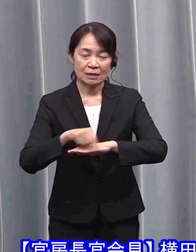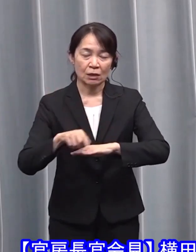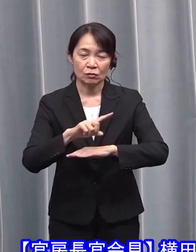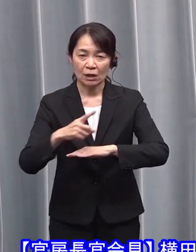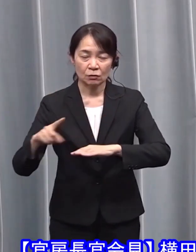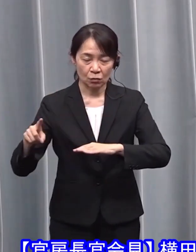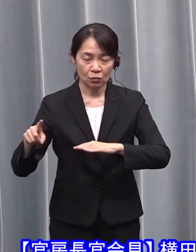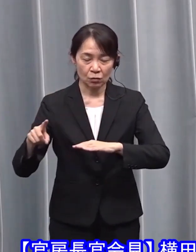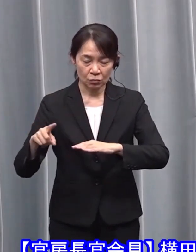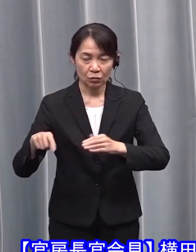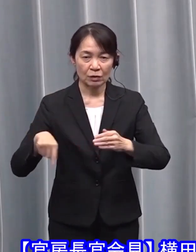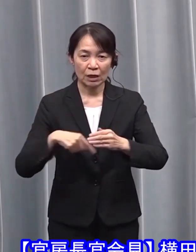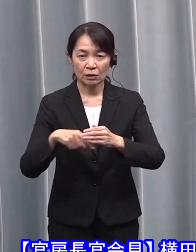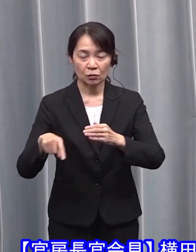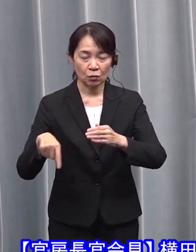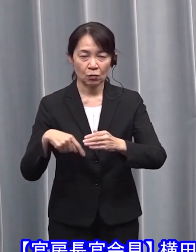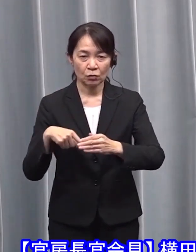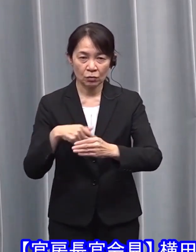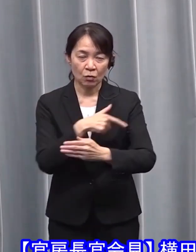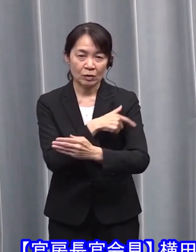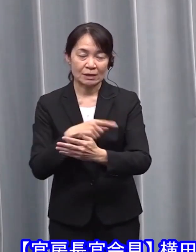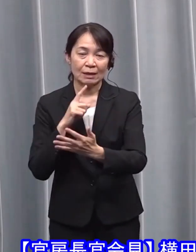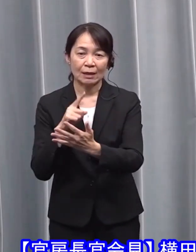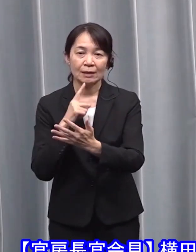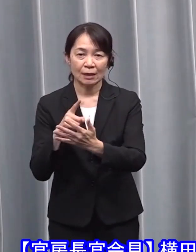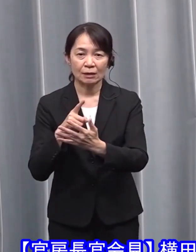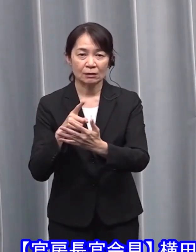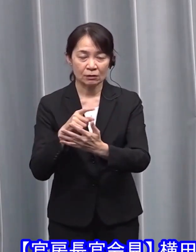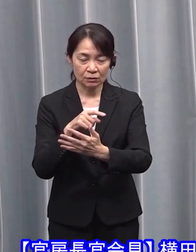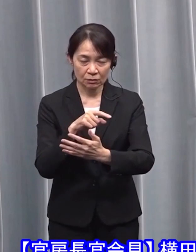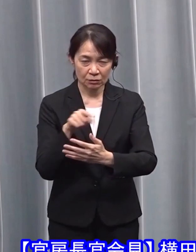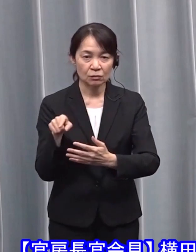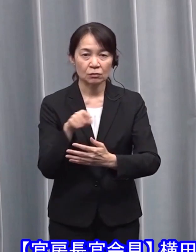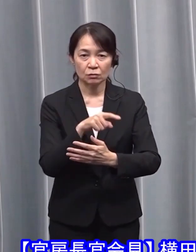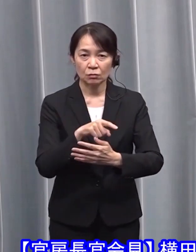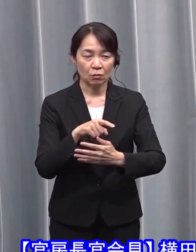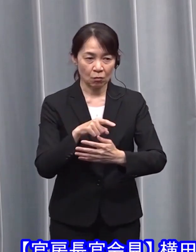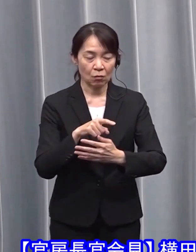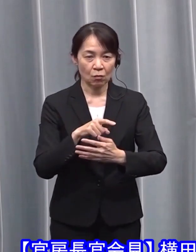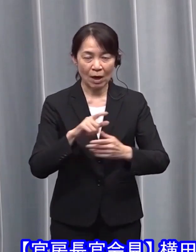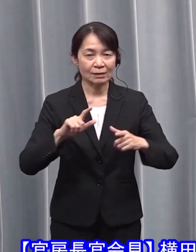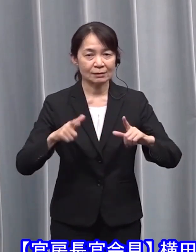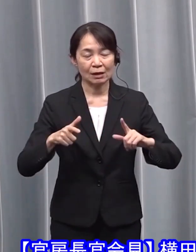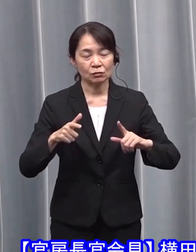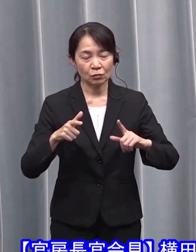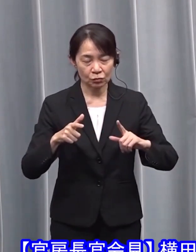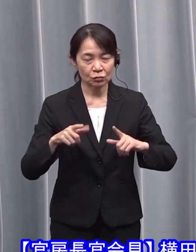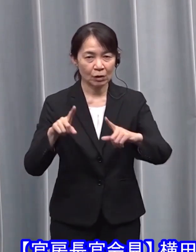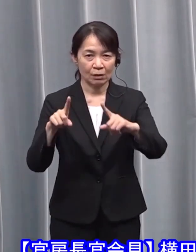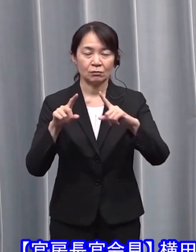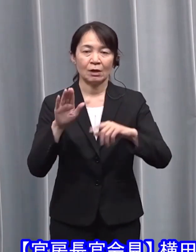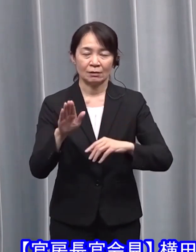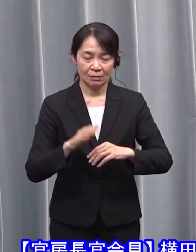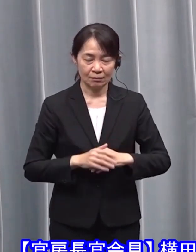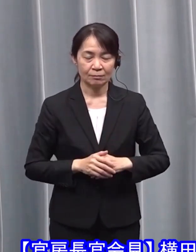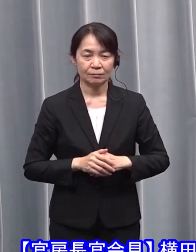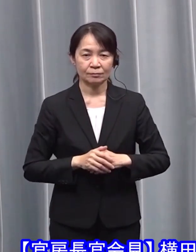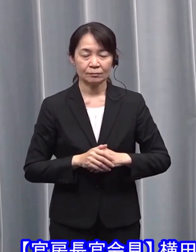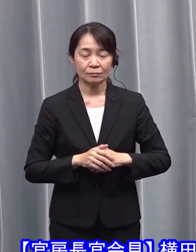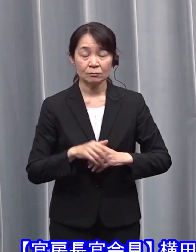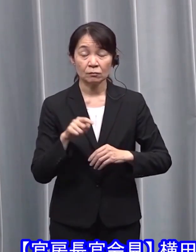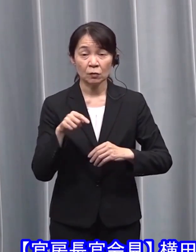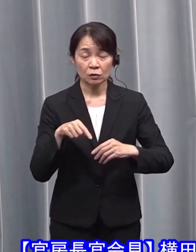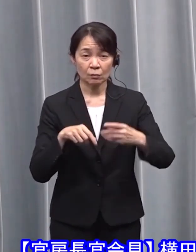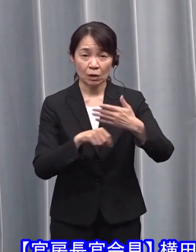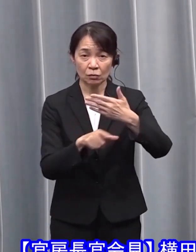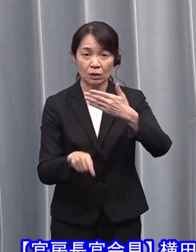とする記者会見及び発表とは性格を異にするものでと考えておりますという意味不明なものでした。この質問は9月4日